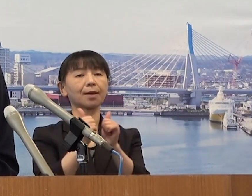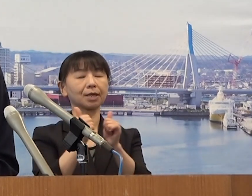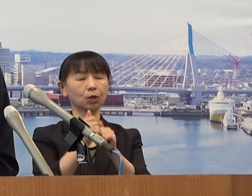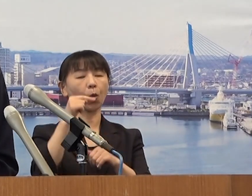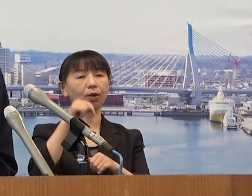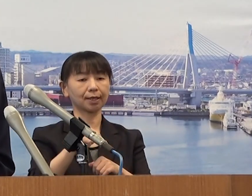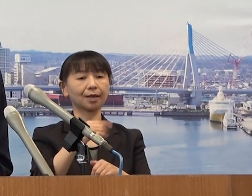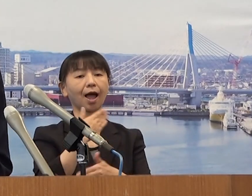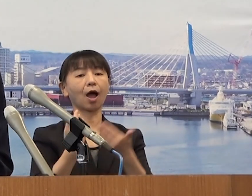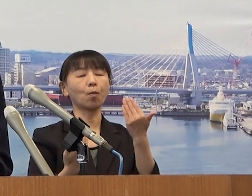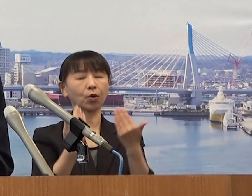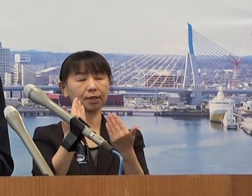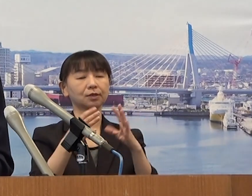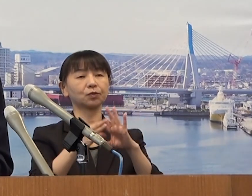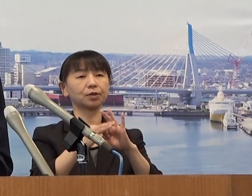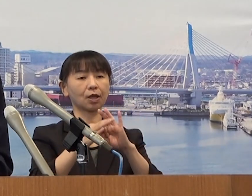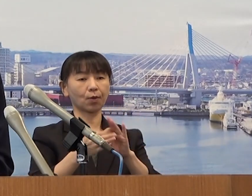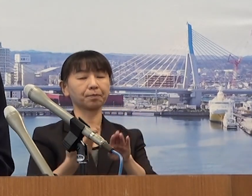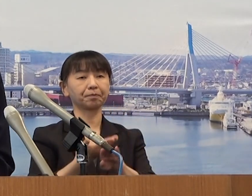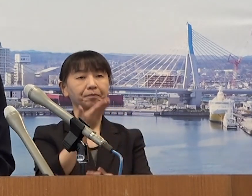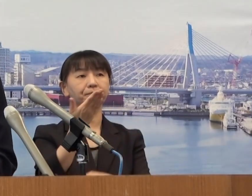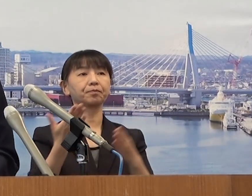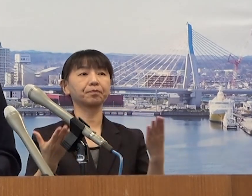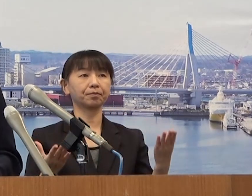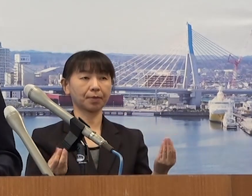森については以上でございます。